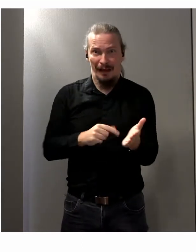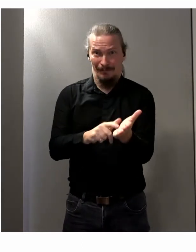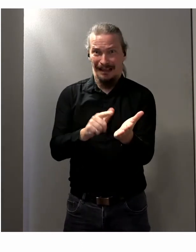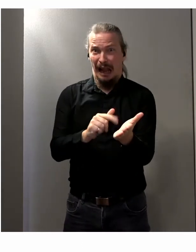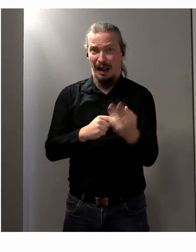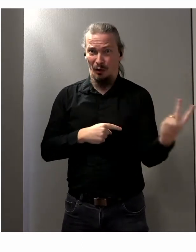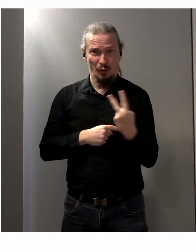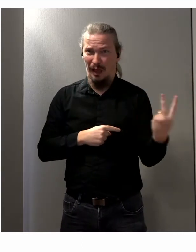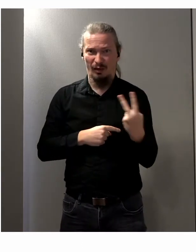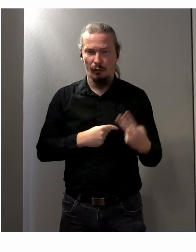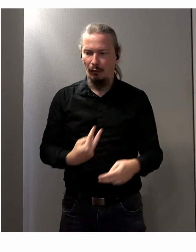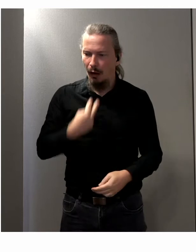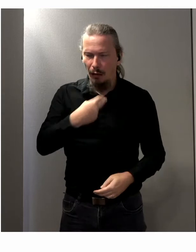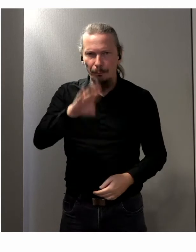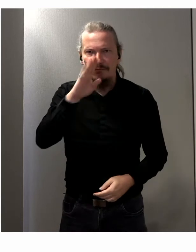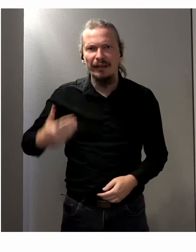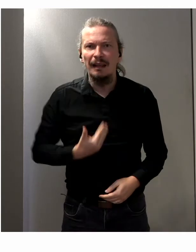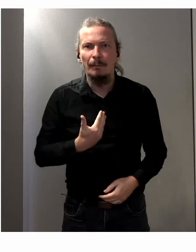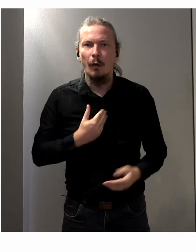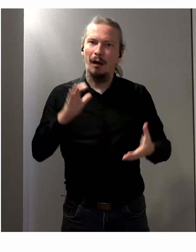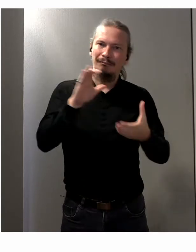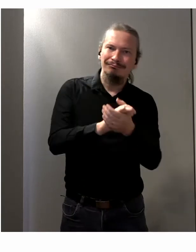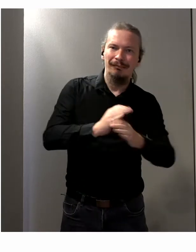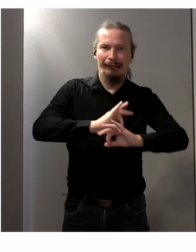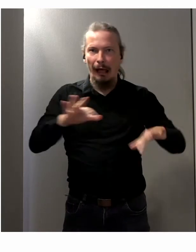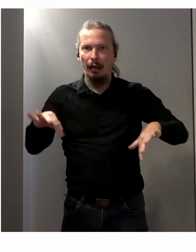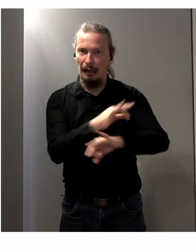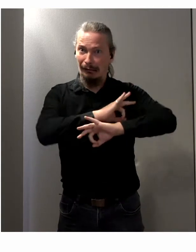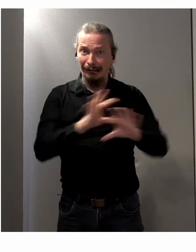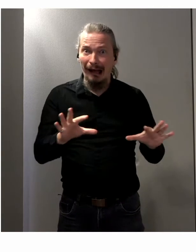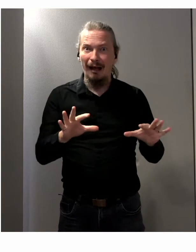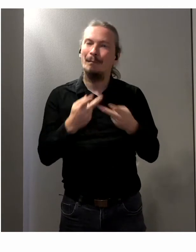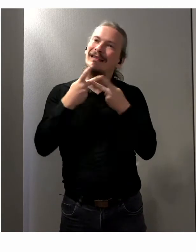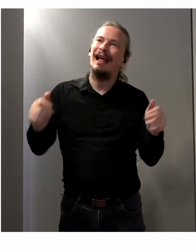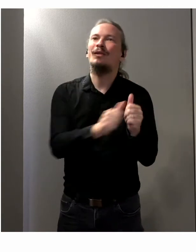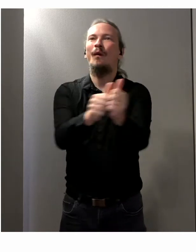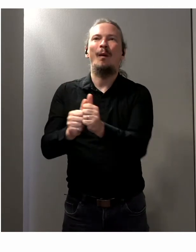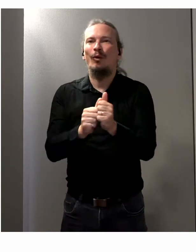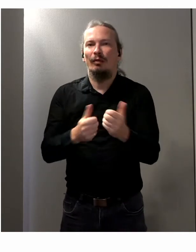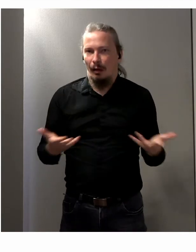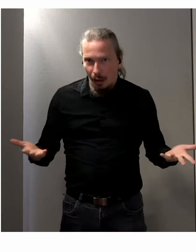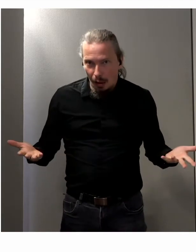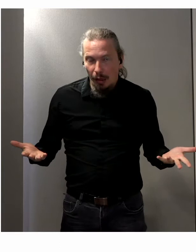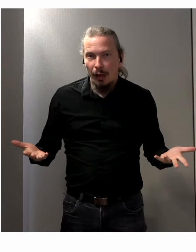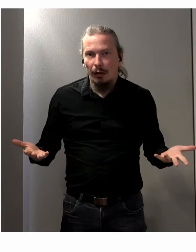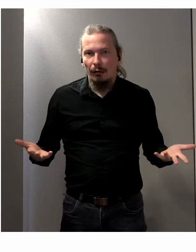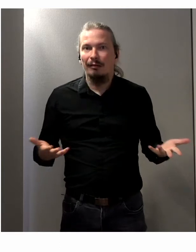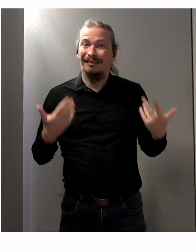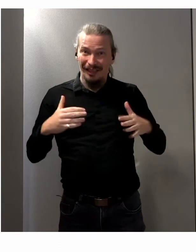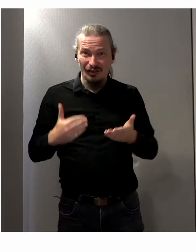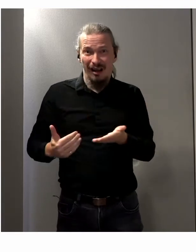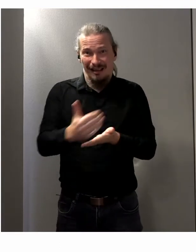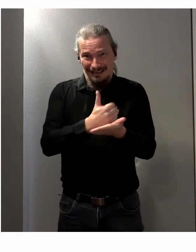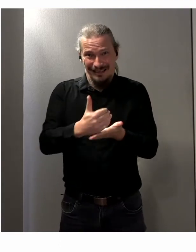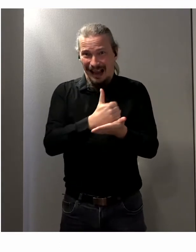compagne et moi sommes également tous les deux pénalisés. Nous ne sommes ni mariés ni pacsés et pour autant, nous pouvons faire une déclaration commune. Mon amie assume déjà la baisse de mes